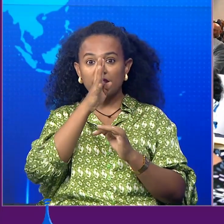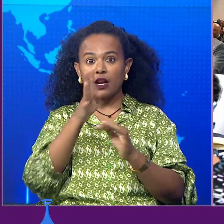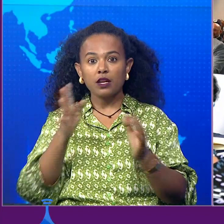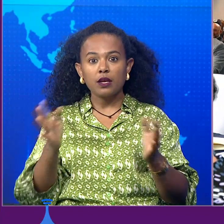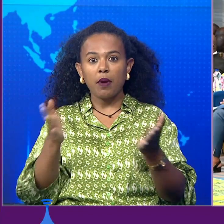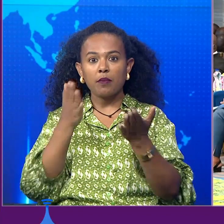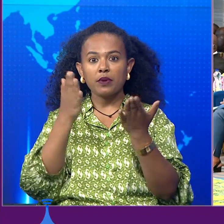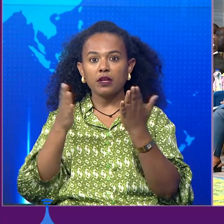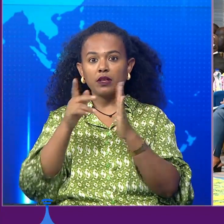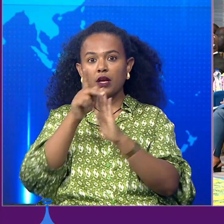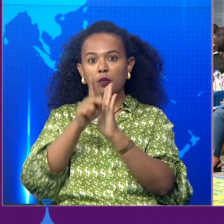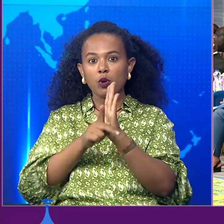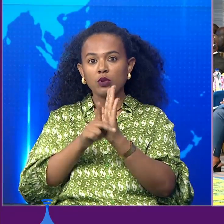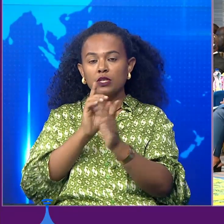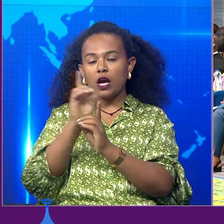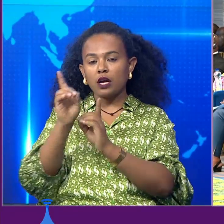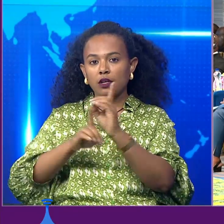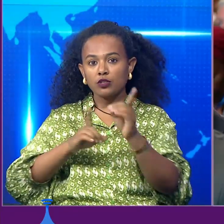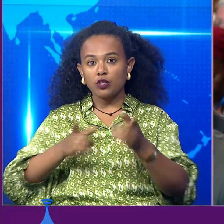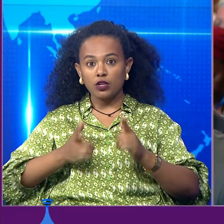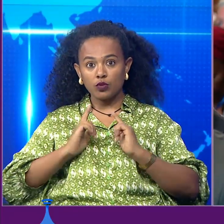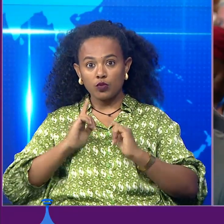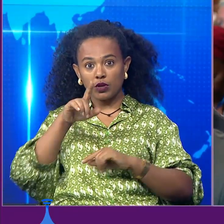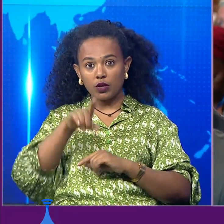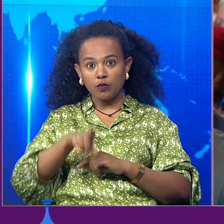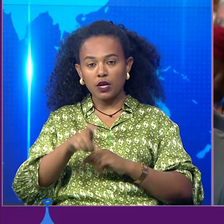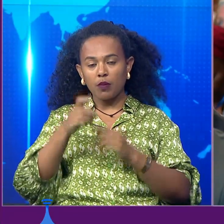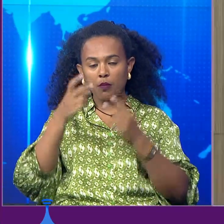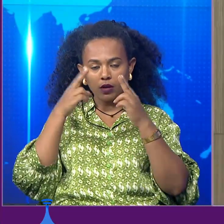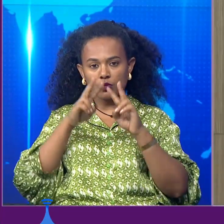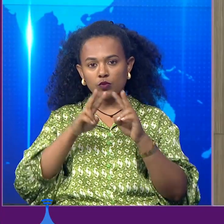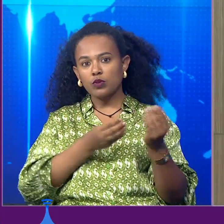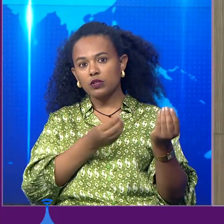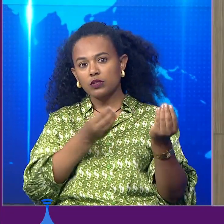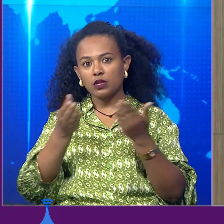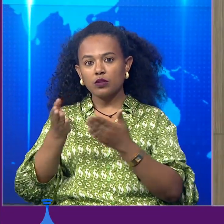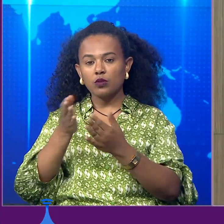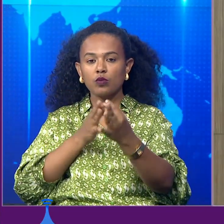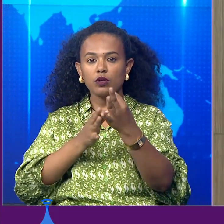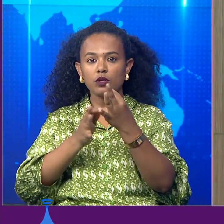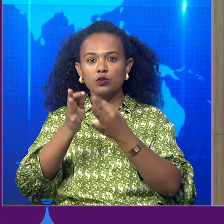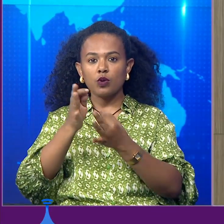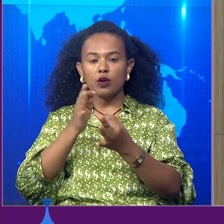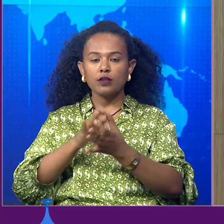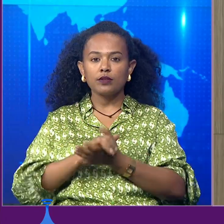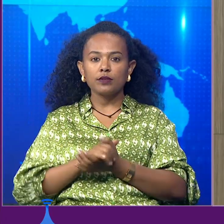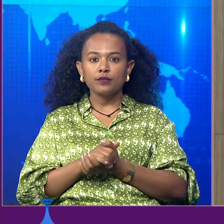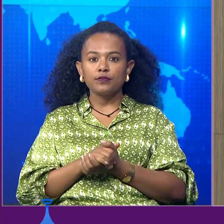የሚያበረታታ የፖሊሲ አቅጣጫ ሊኖር እንደሚገባ አጽንኦት ሰጥተው ገልጸዋል።